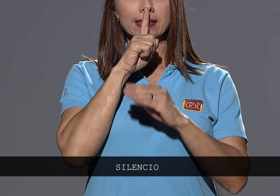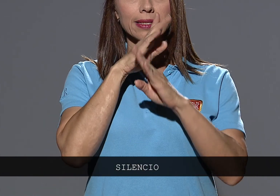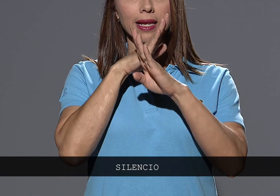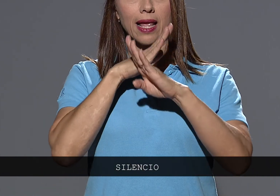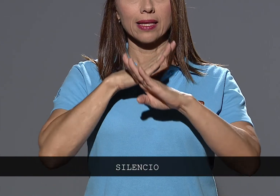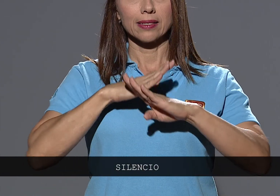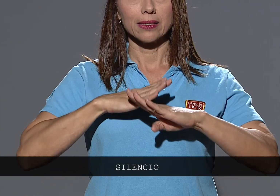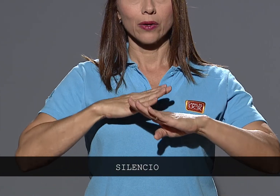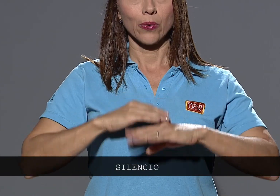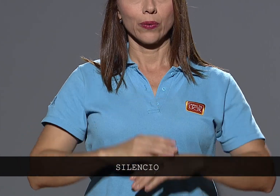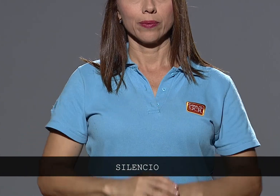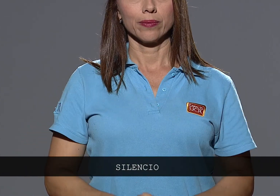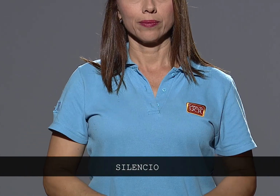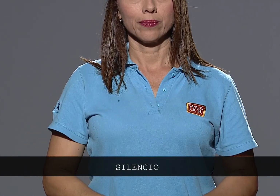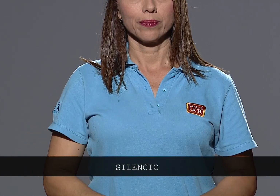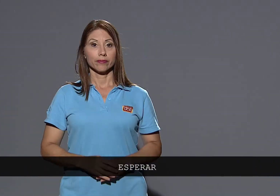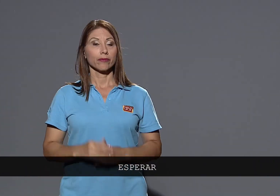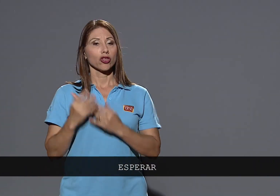silencio.